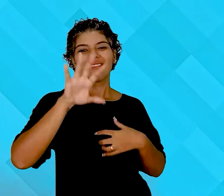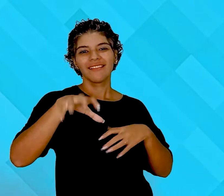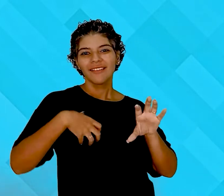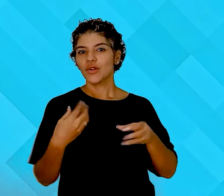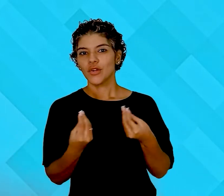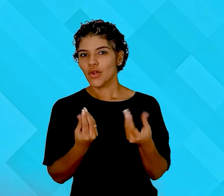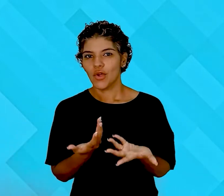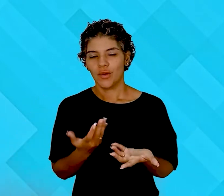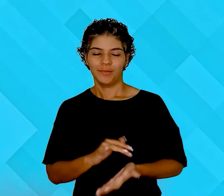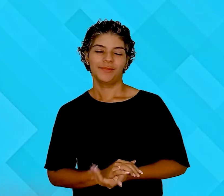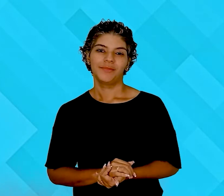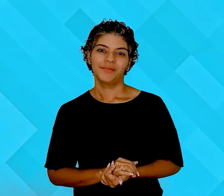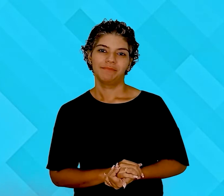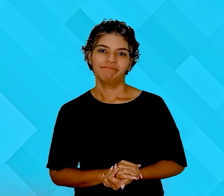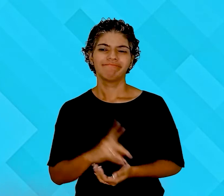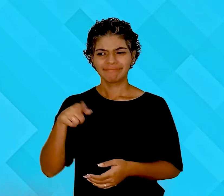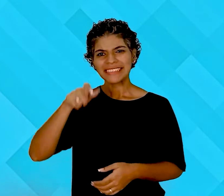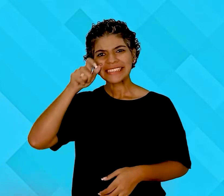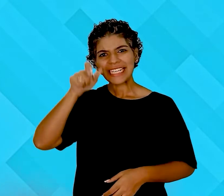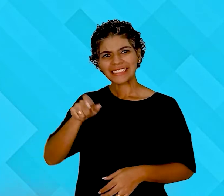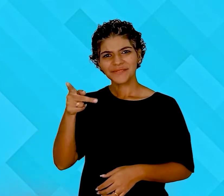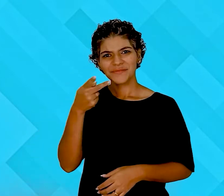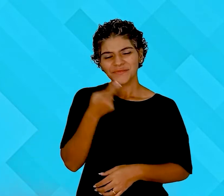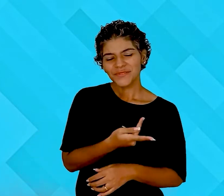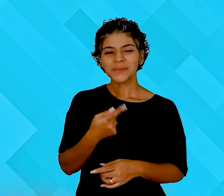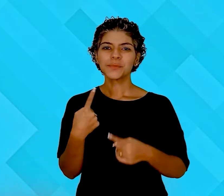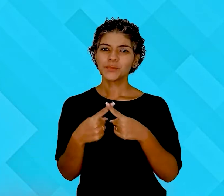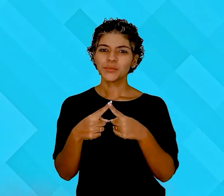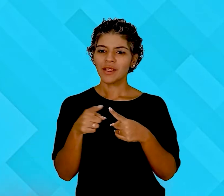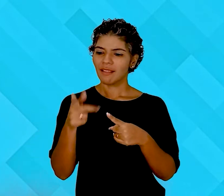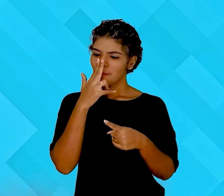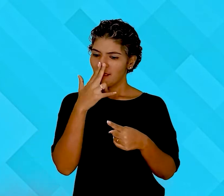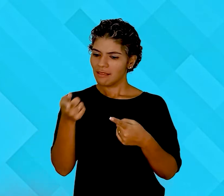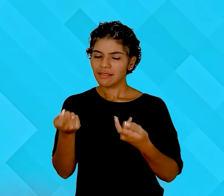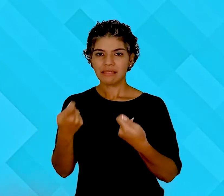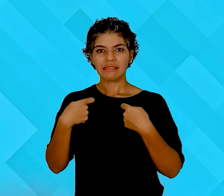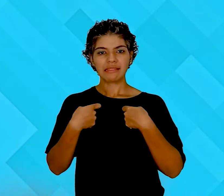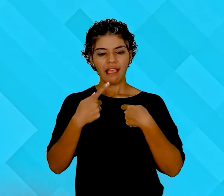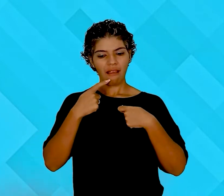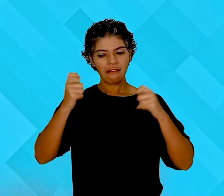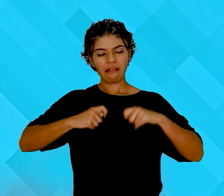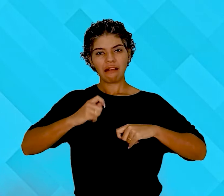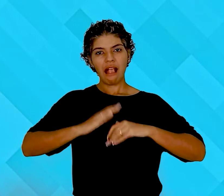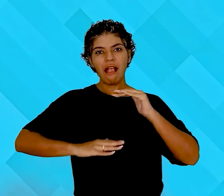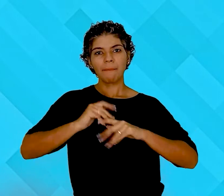interessante porque isso nos dá a capacidade de estourar essa bolha que a gente vai entrando por conta desses anúncios e de todos